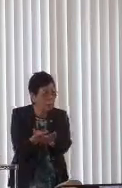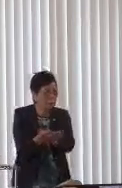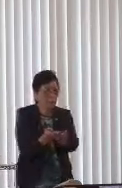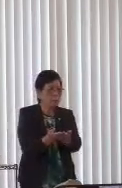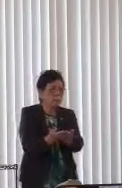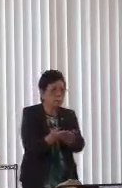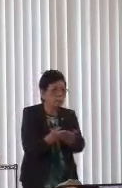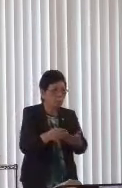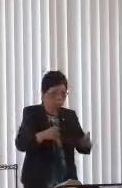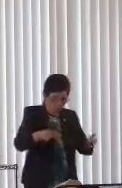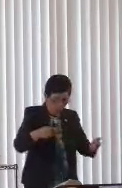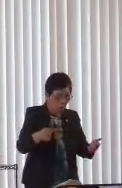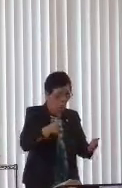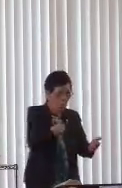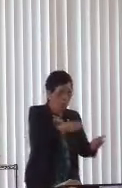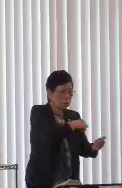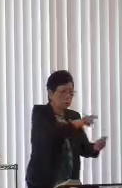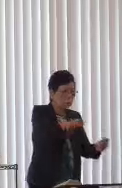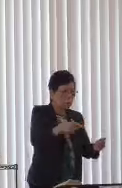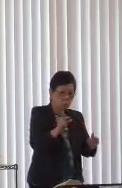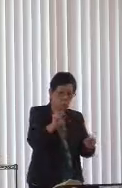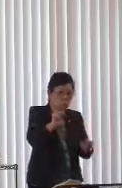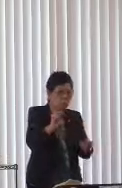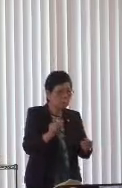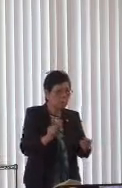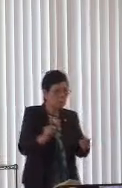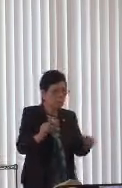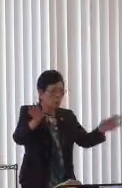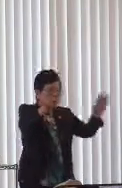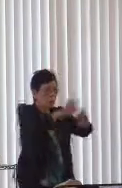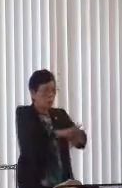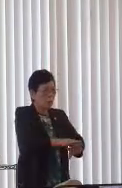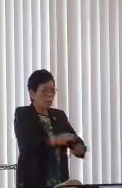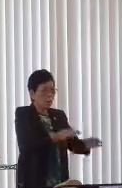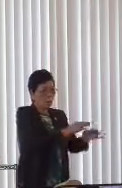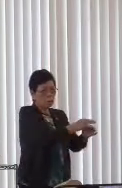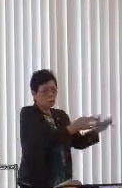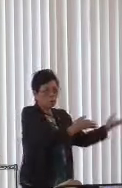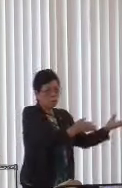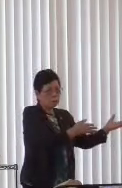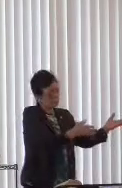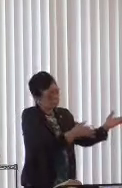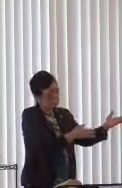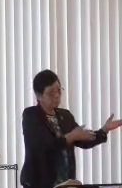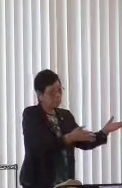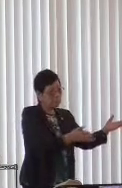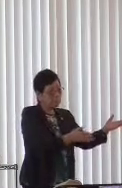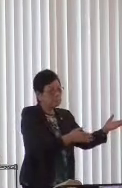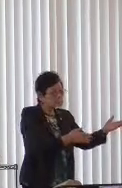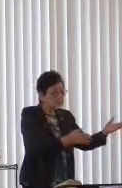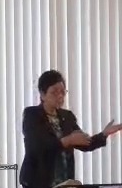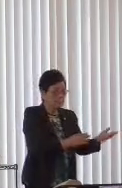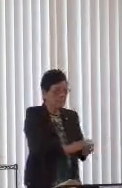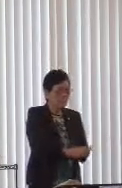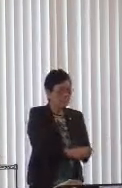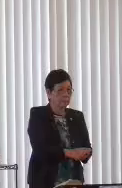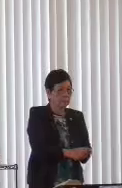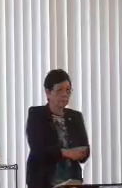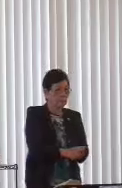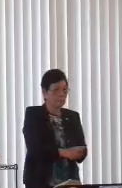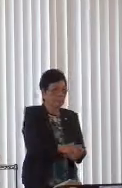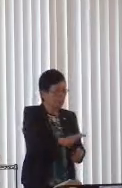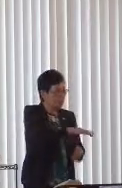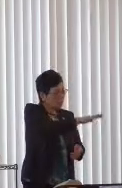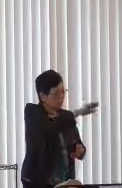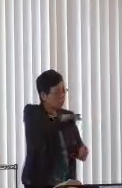でその代わり買いに行ったらどうかと言われて、こんな夜中に開いてる店があったのかどうか分からないんですけども、まあ、お話の中ではこの人